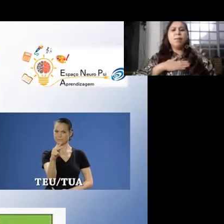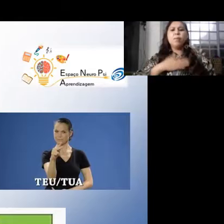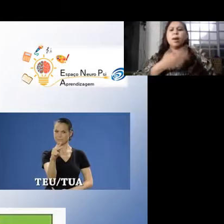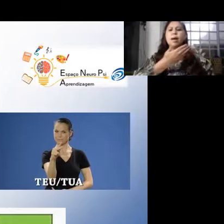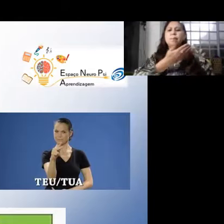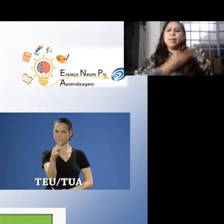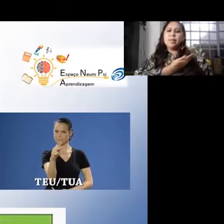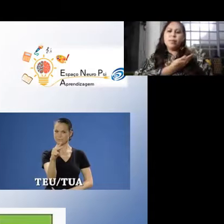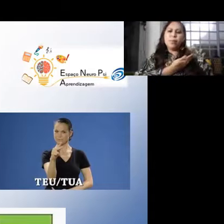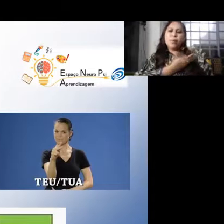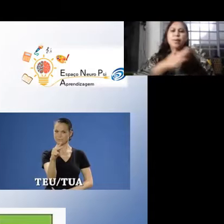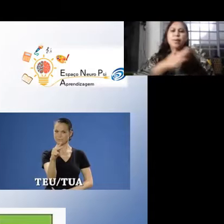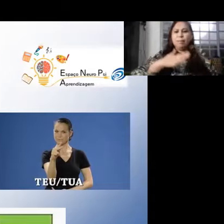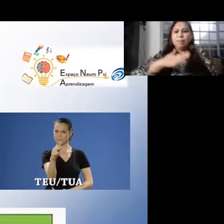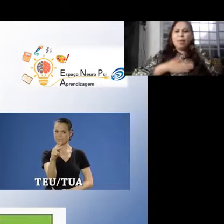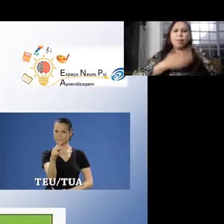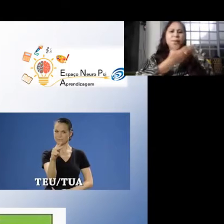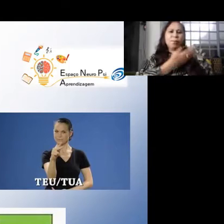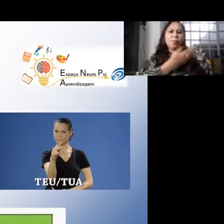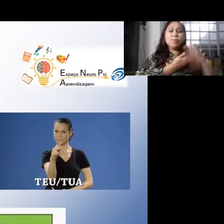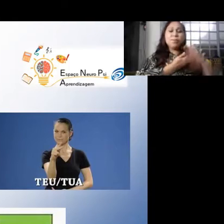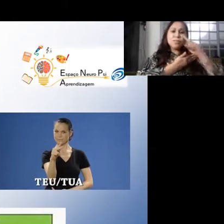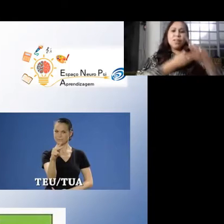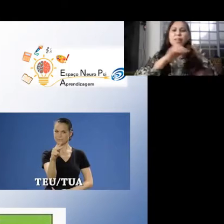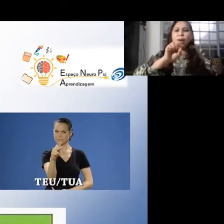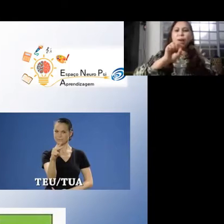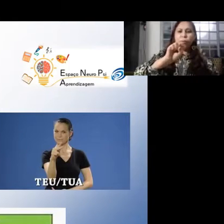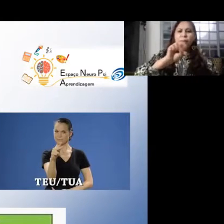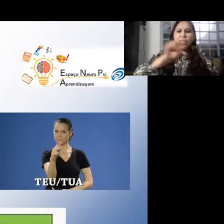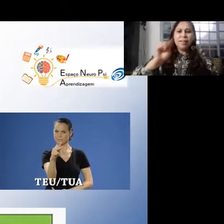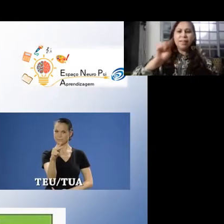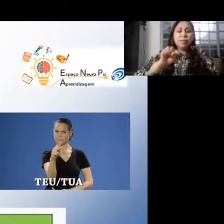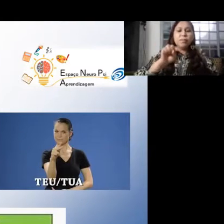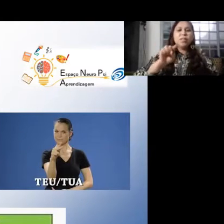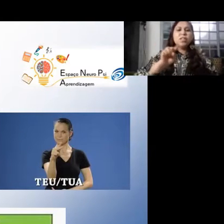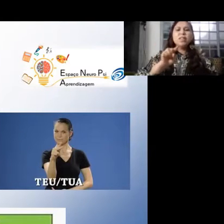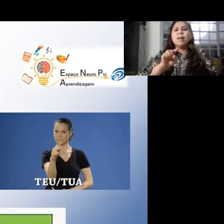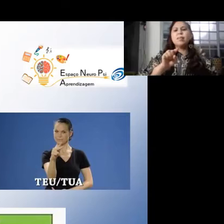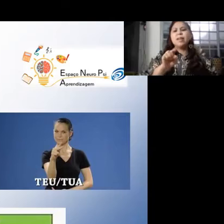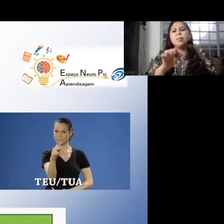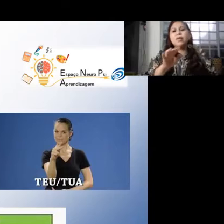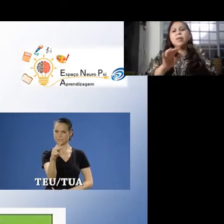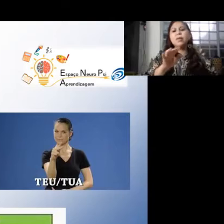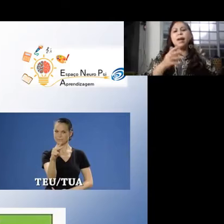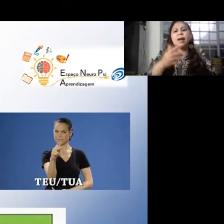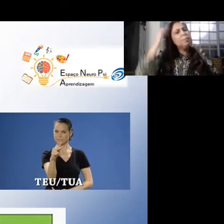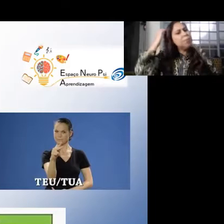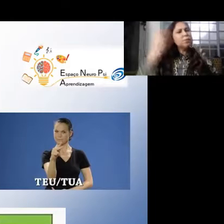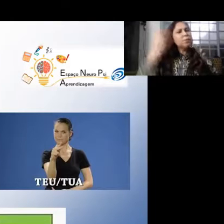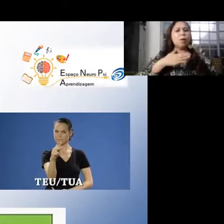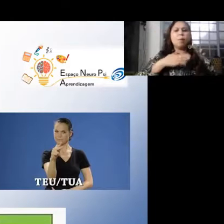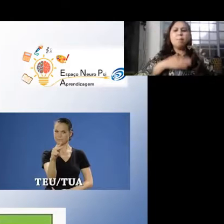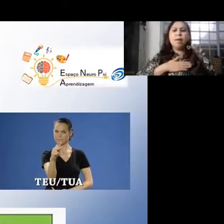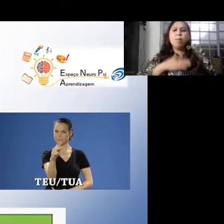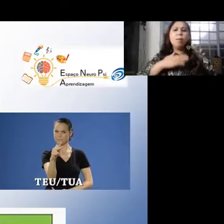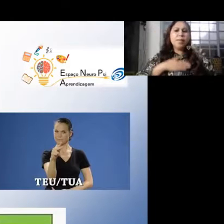aqui, meu amigo. Meu amigo. Quando vocês veem aí o arroba, né? Então, você já sabe que é porque é